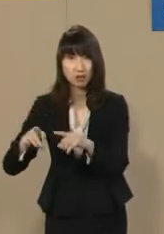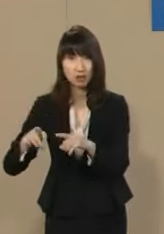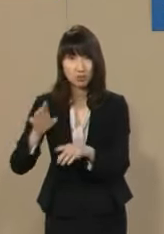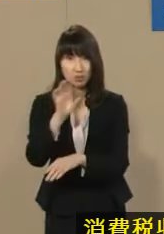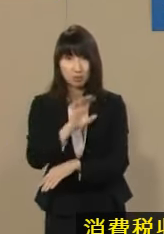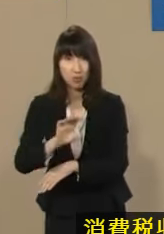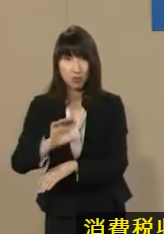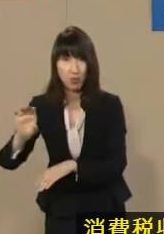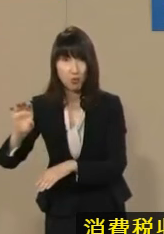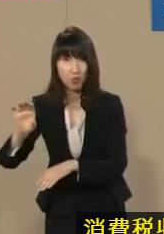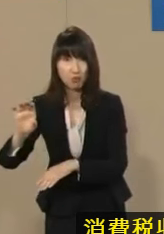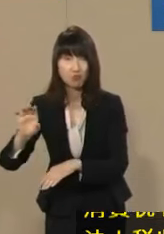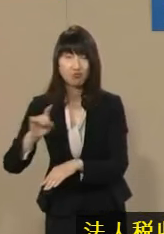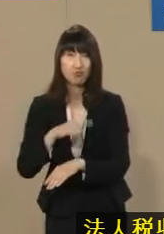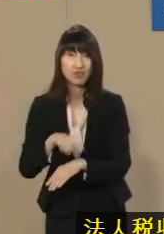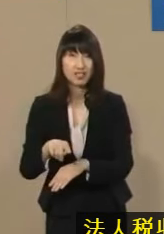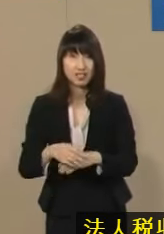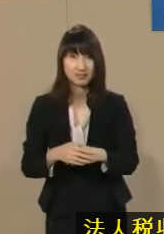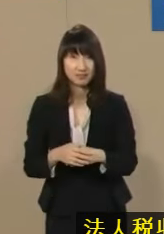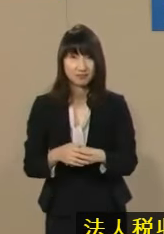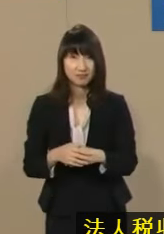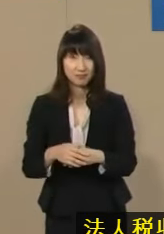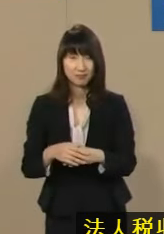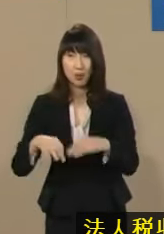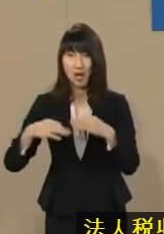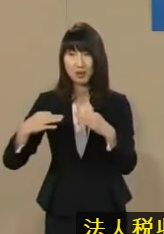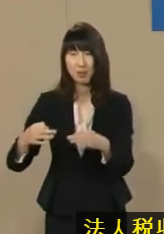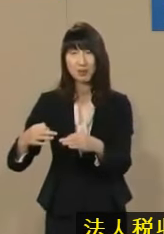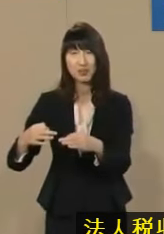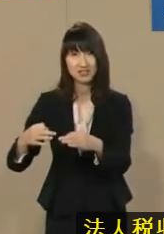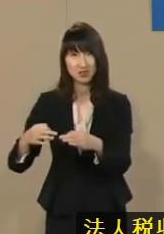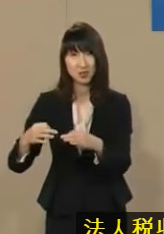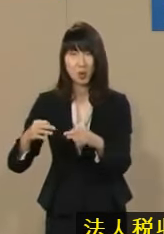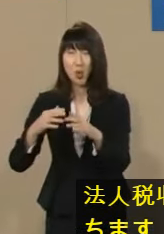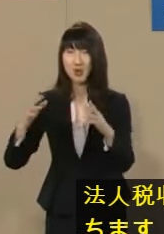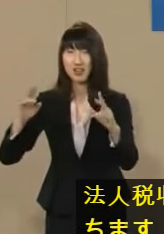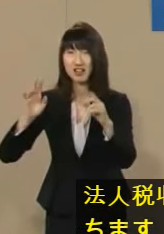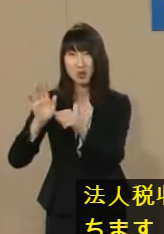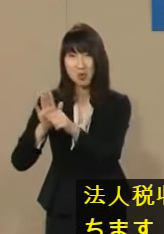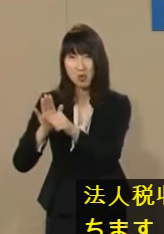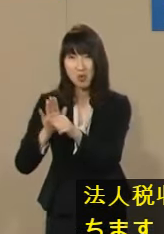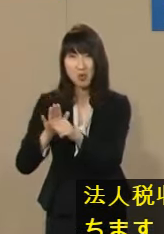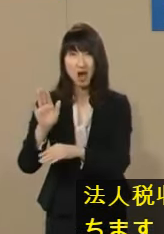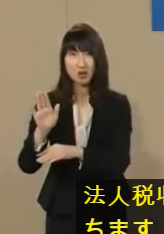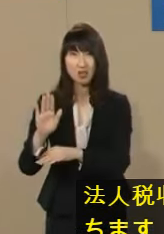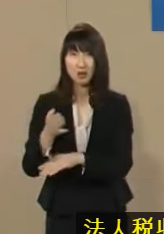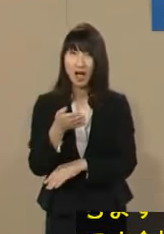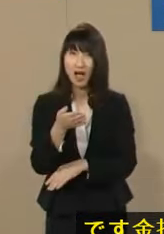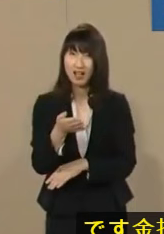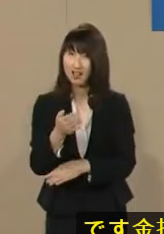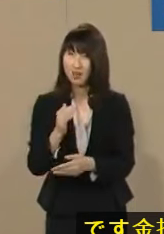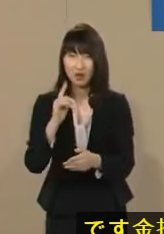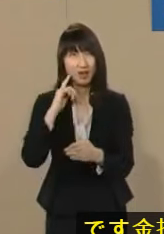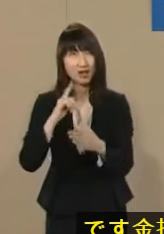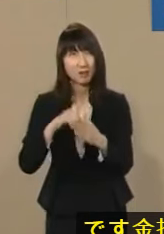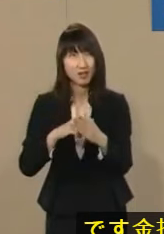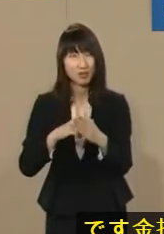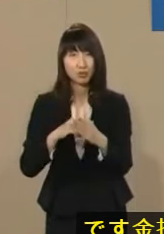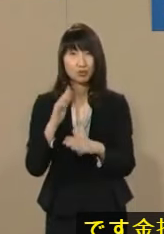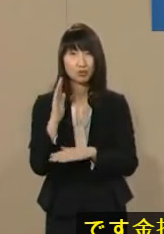られていた計算が成り立ちます。金持ちに優しい大企業に手厚い、でもあなたのことは考えない、今の政治です。